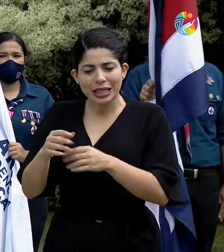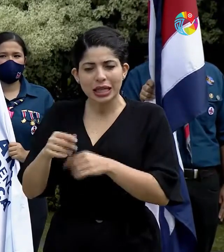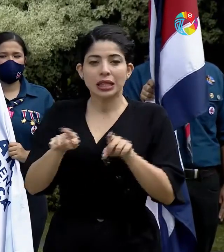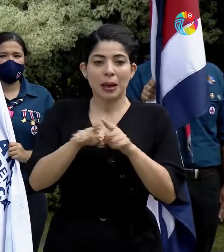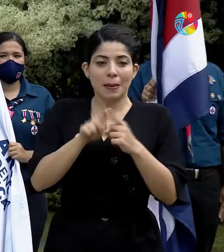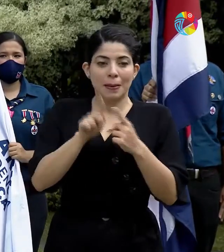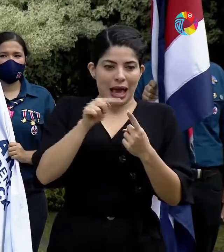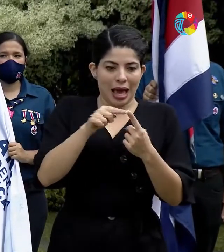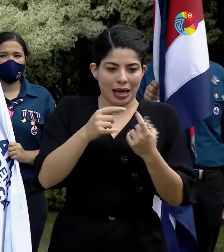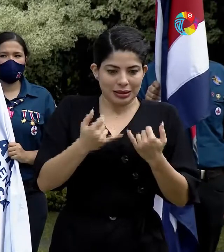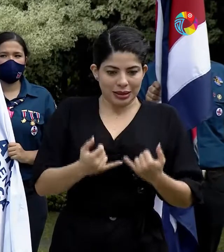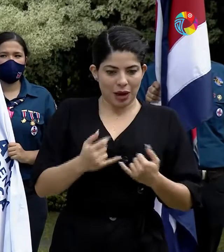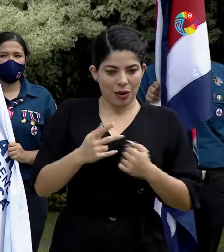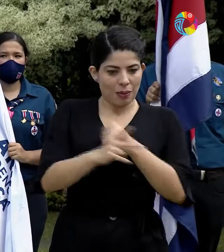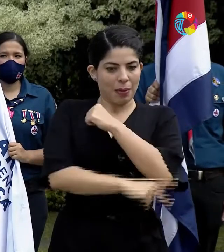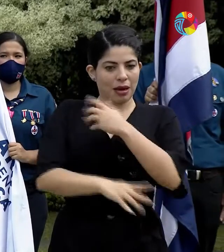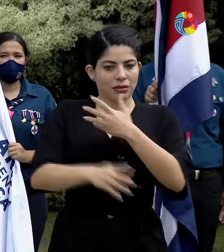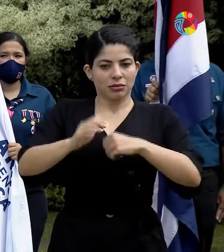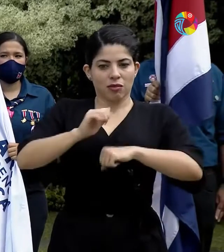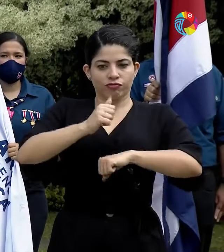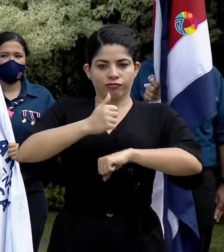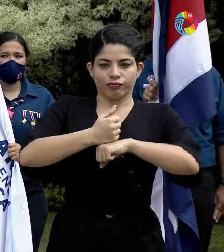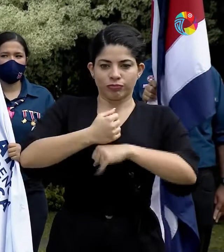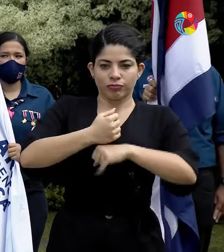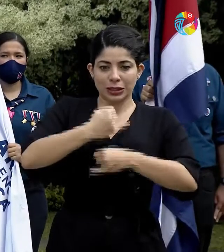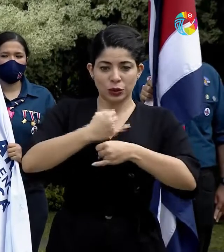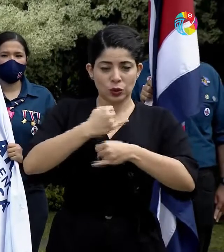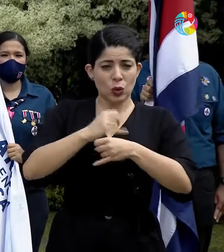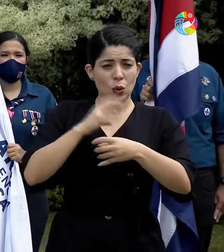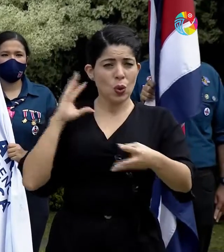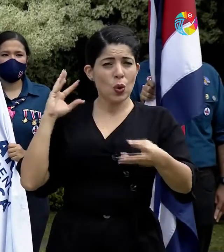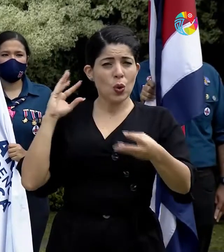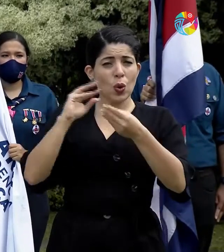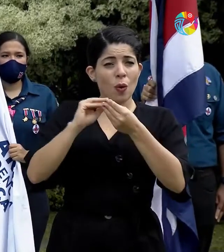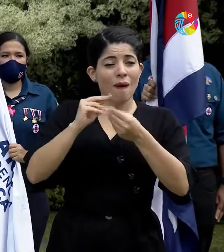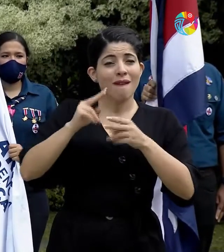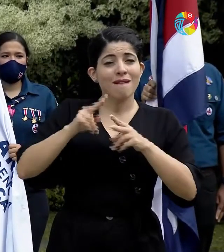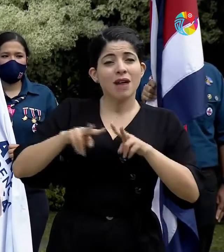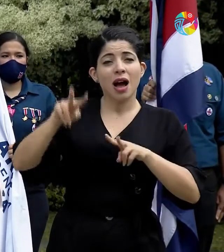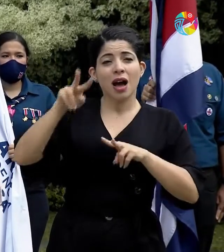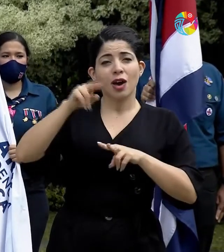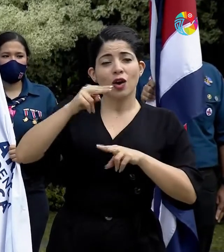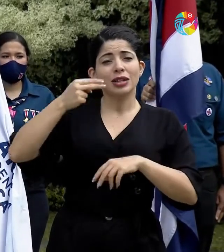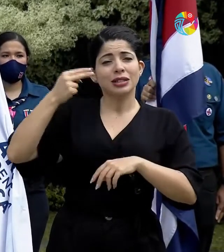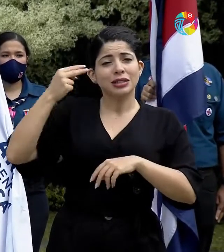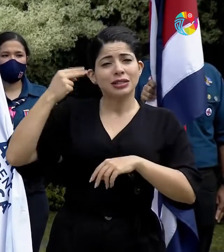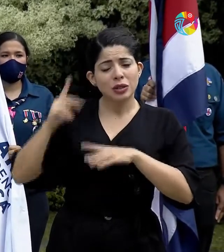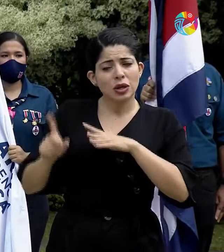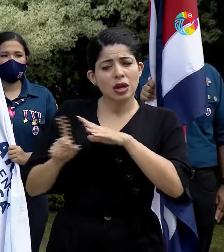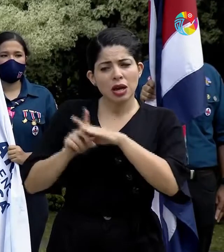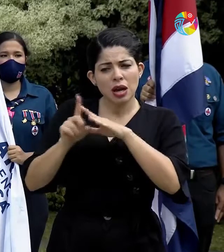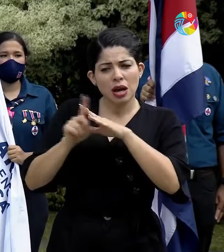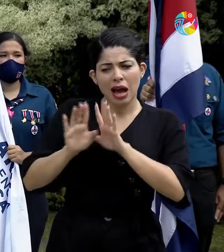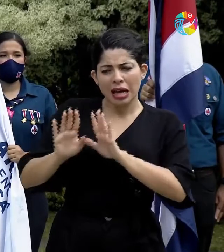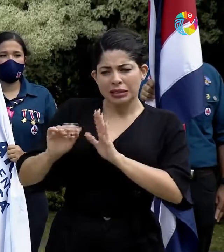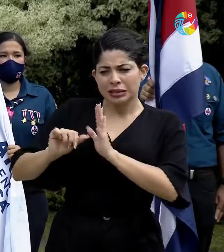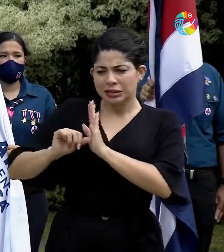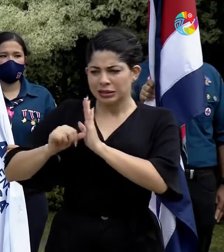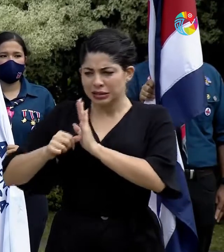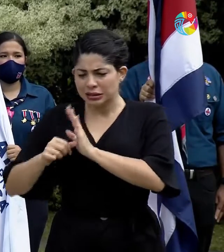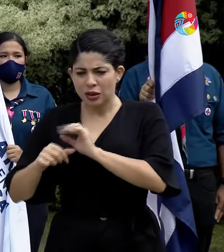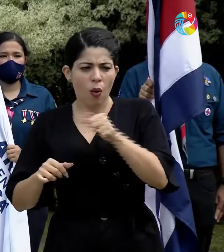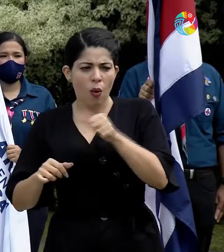nuestro Estado y la construcción de su propia institucionalidad. Todos los valores que derivamos de esa historia con los distintos acentos y